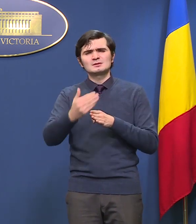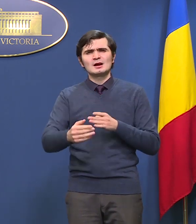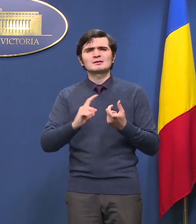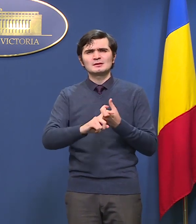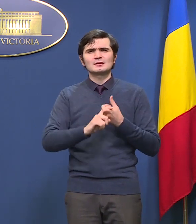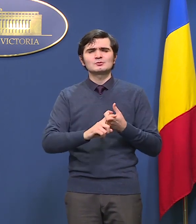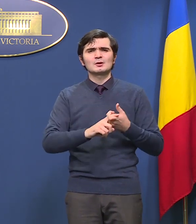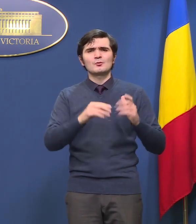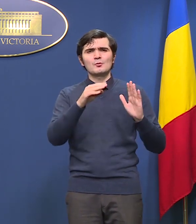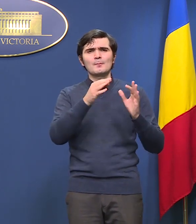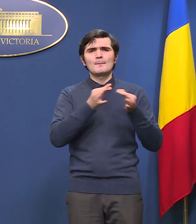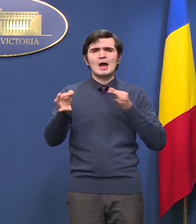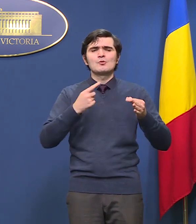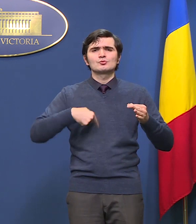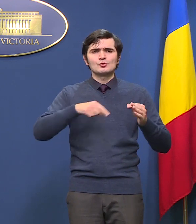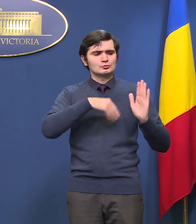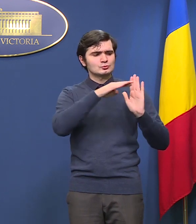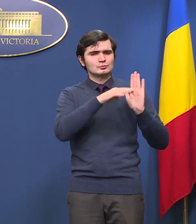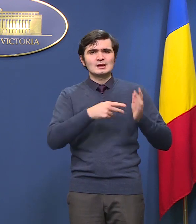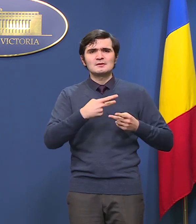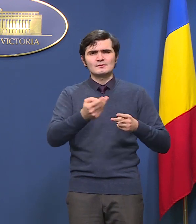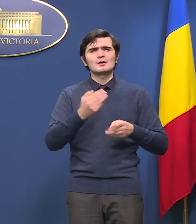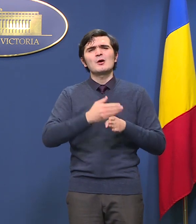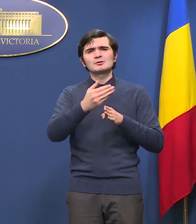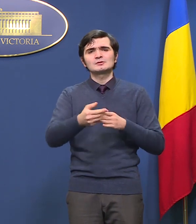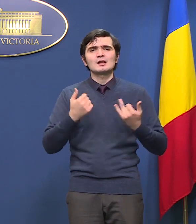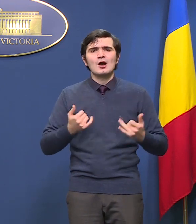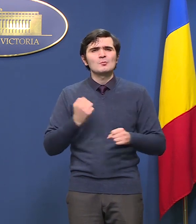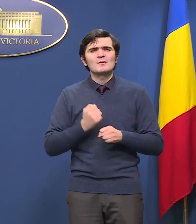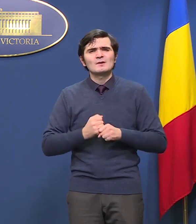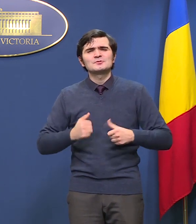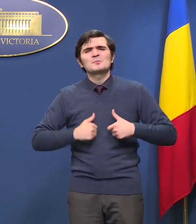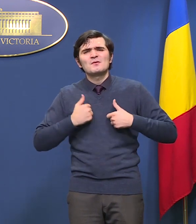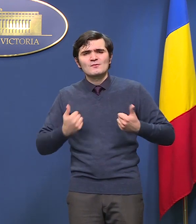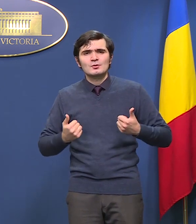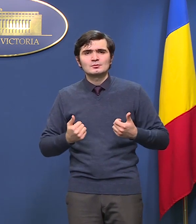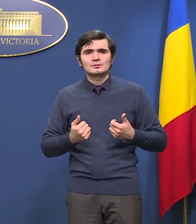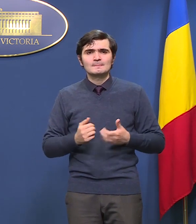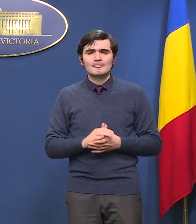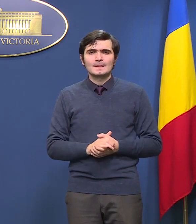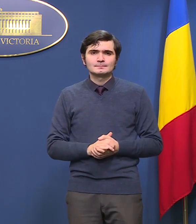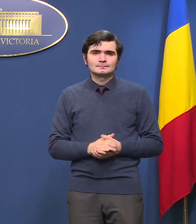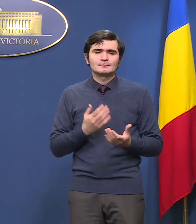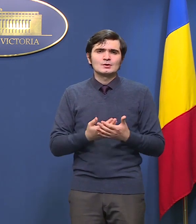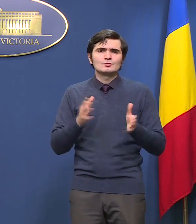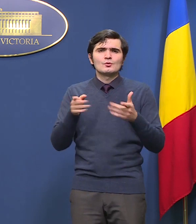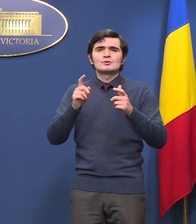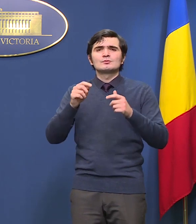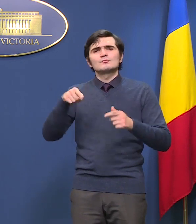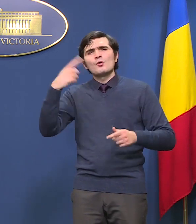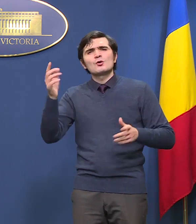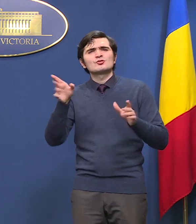și cu graficele de livrări. Facem eforturi enorme, v-am spus, de toate categoriile către orice țară în care există astfel